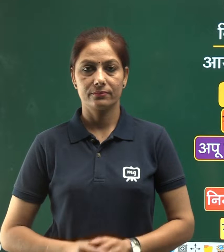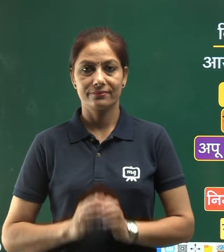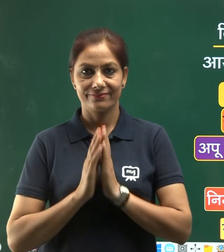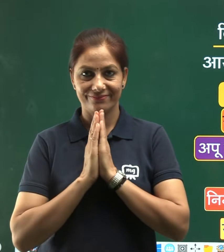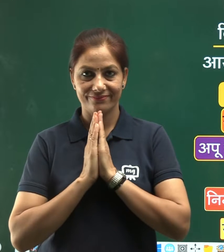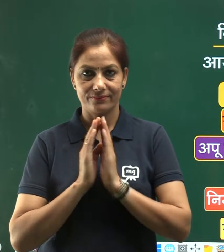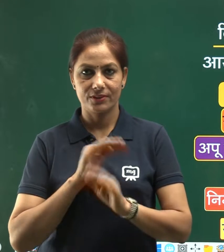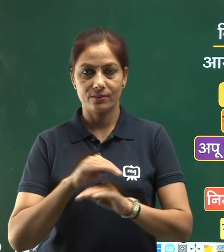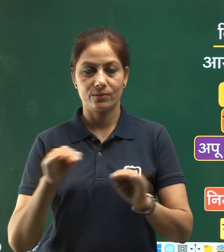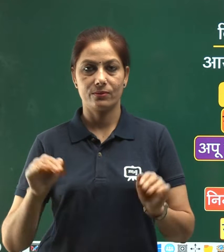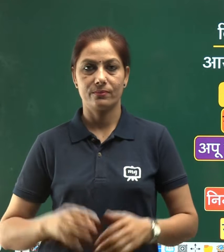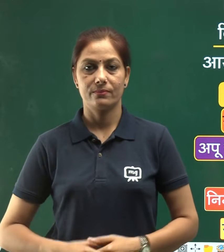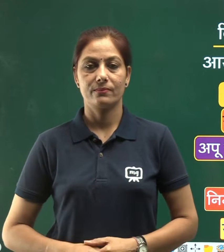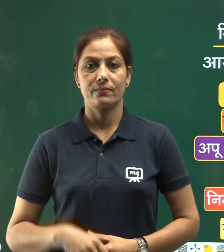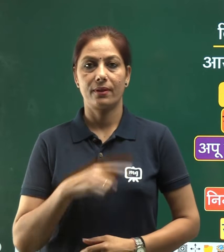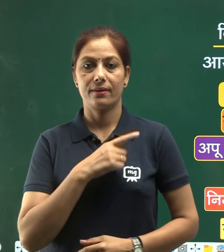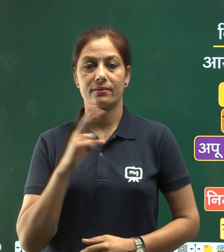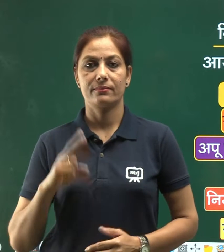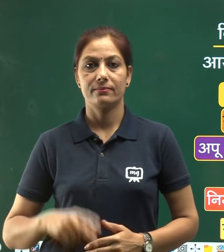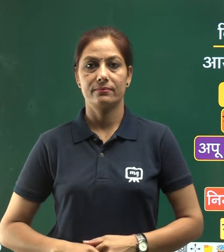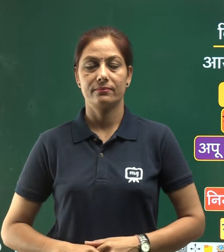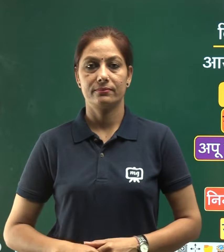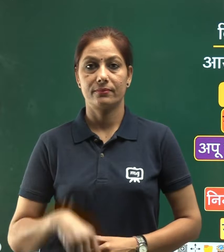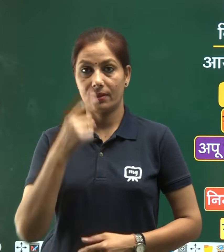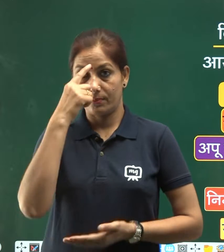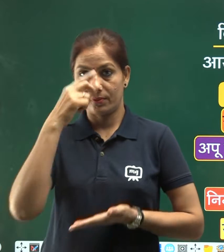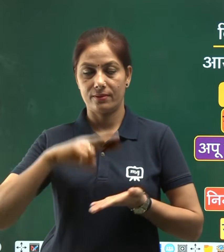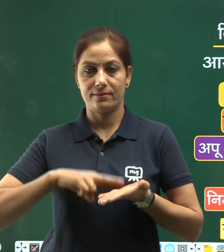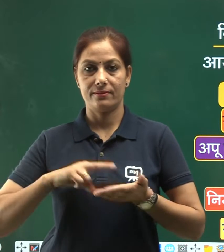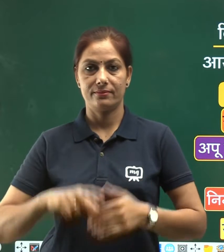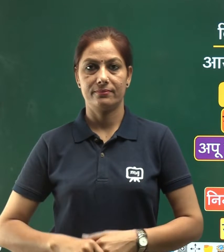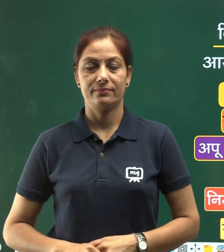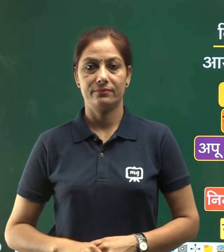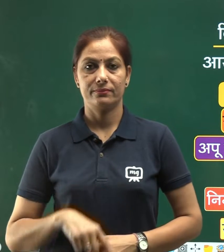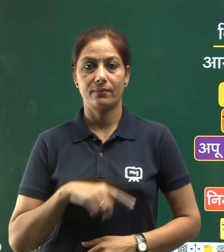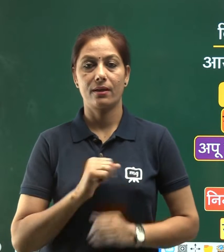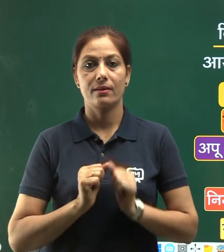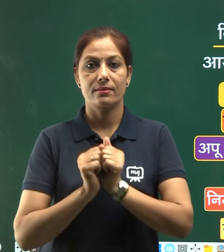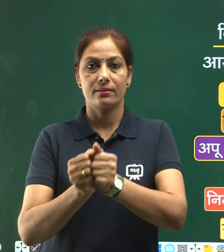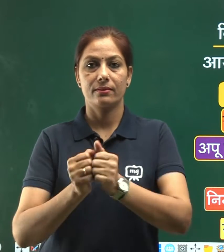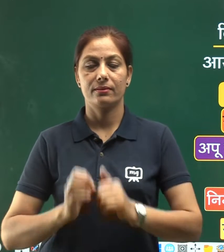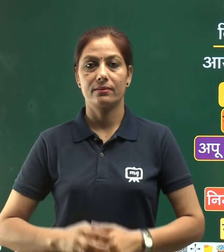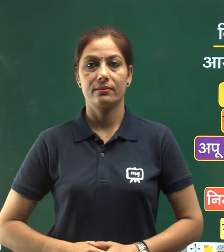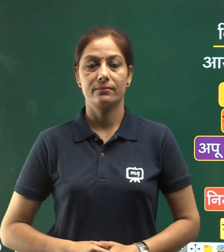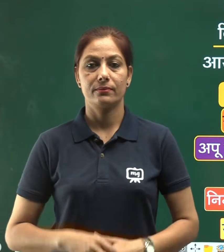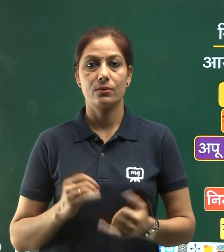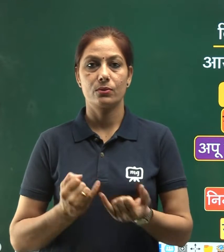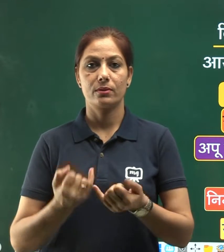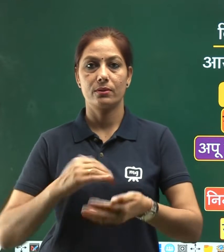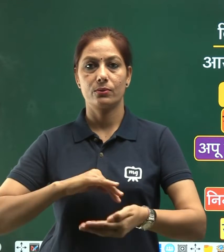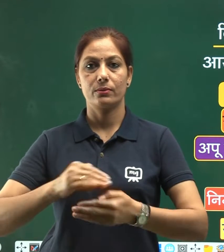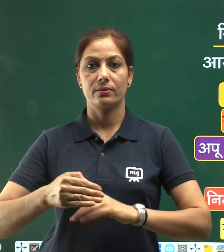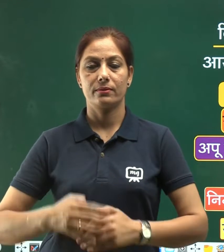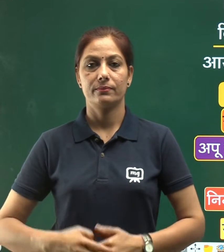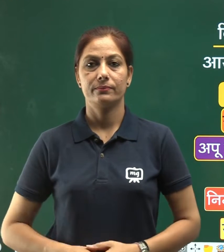नमस्कार बच्चों, मेरा नाम निर्मल कुमार गुप्ता। मेरे साथ हैं सुशीला